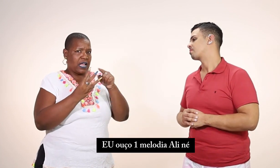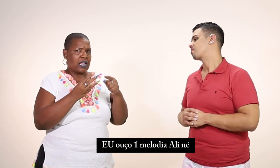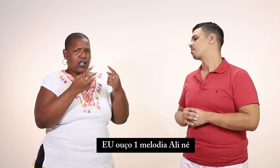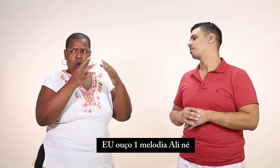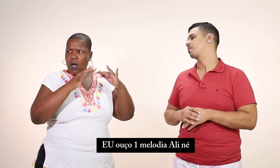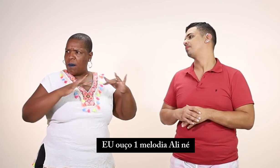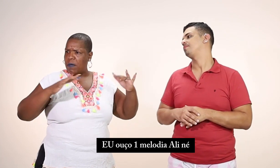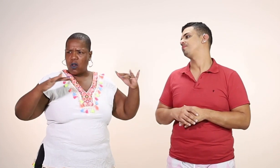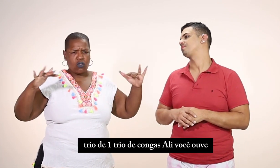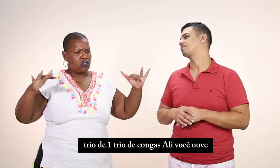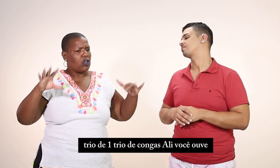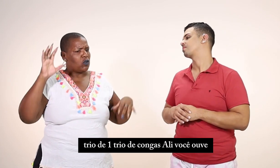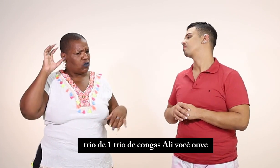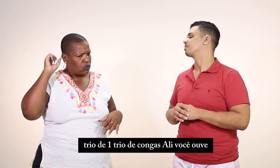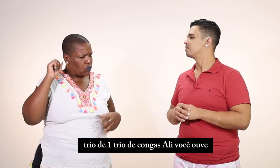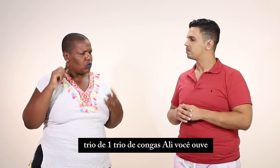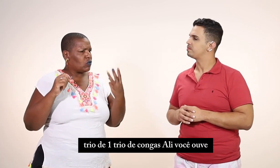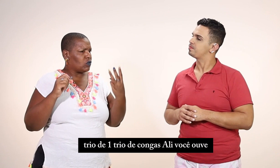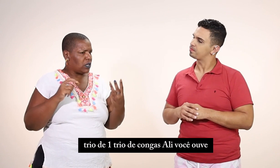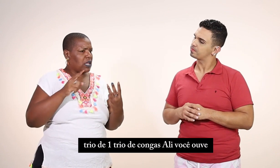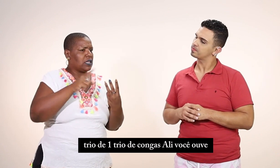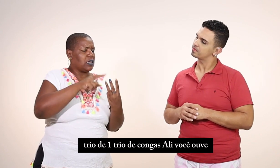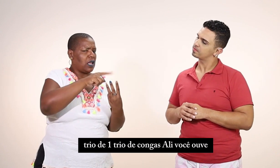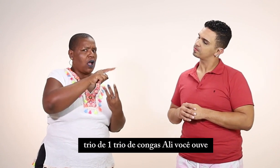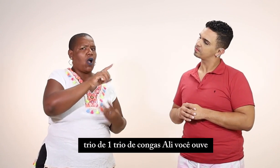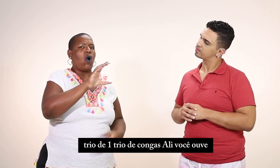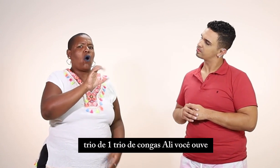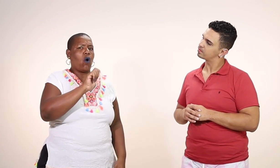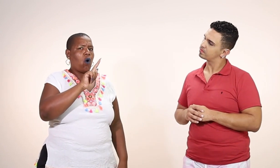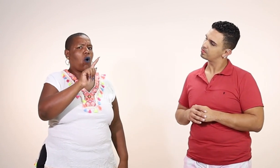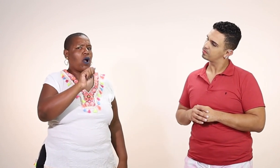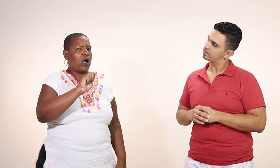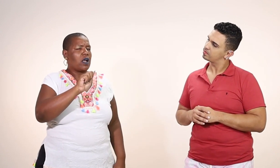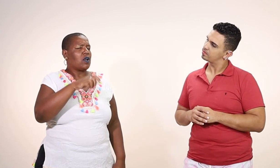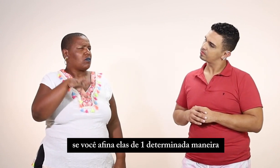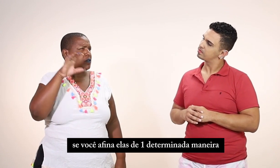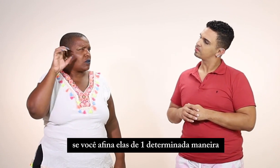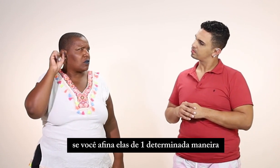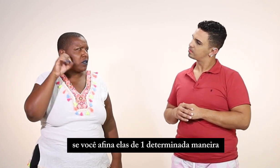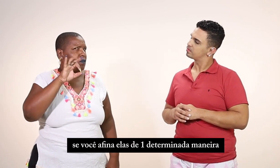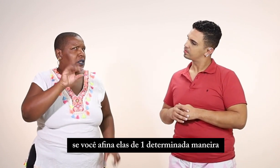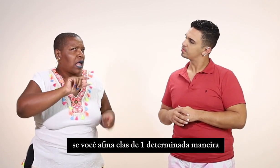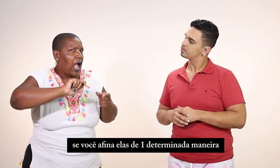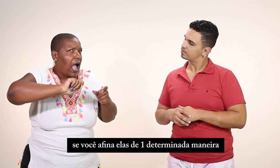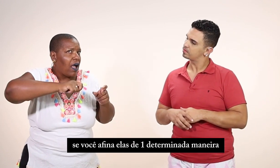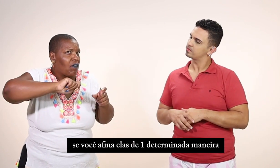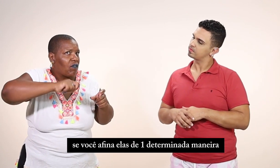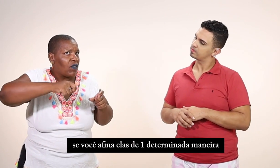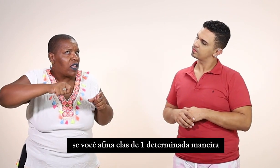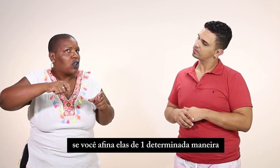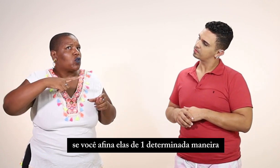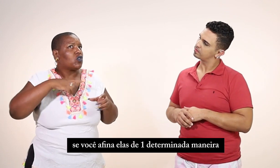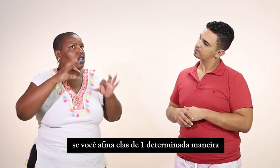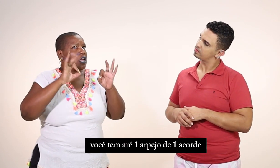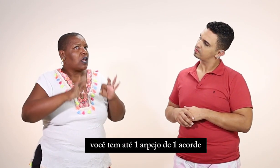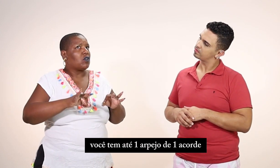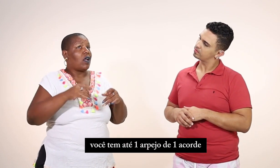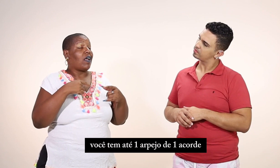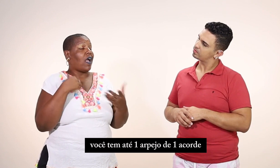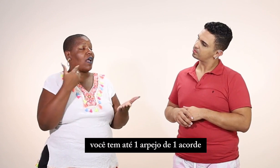ali. Né? Um trio de congas ali você ouve. Se você afina elas de uma determinada maneira, você tem até um arpejo